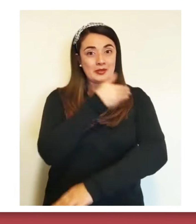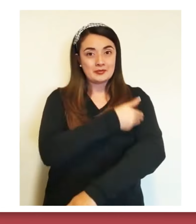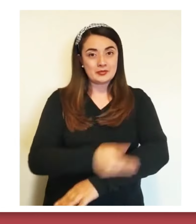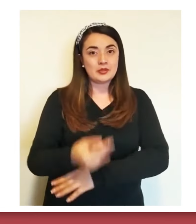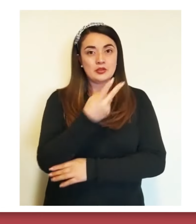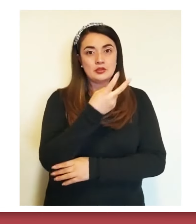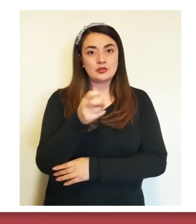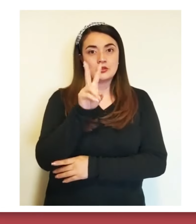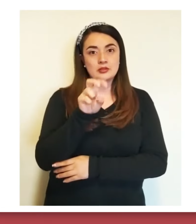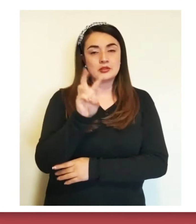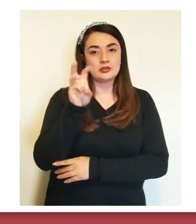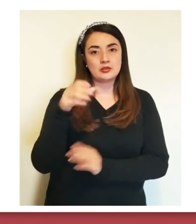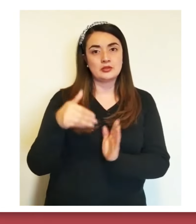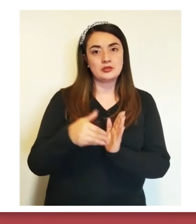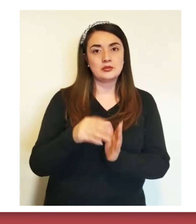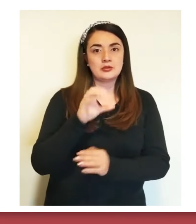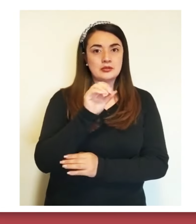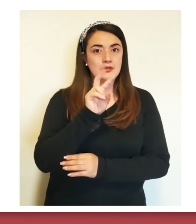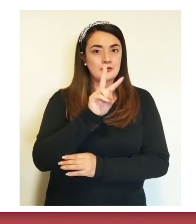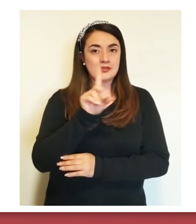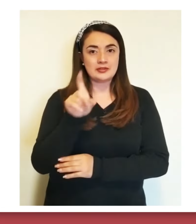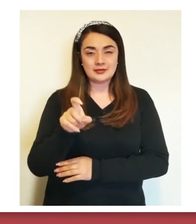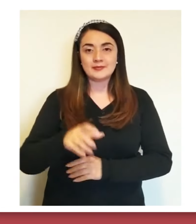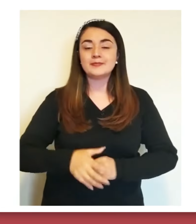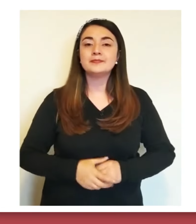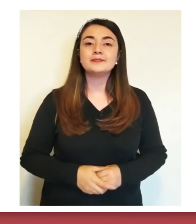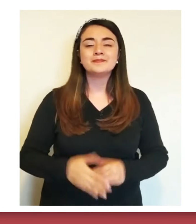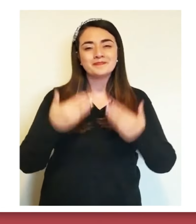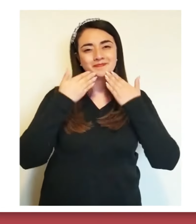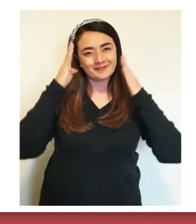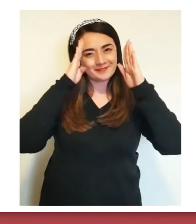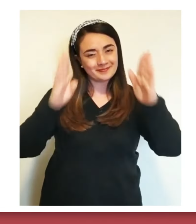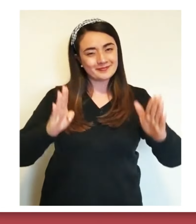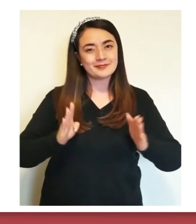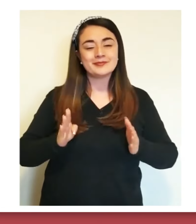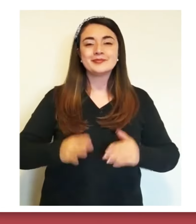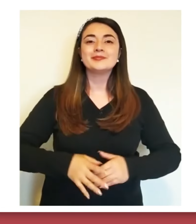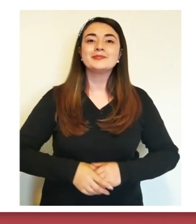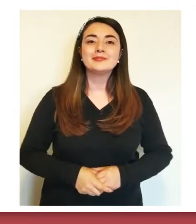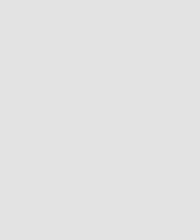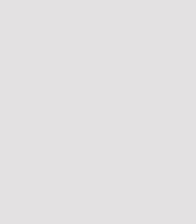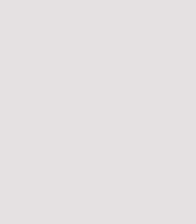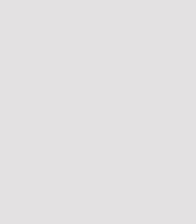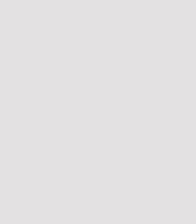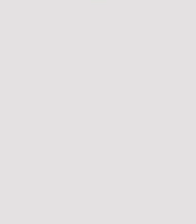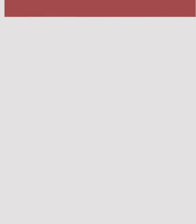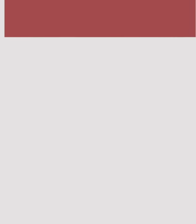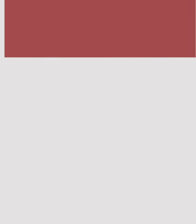29.278.026. Gracias por su atención.